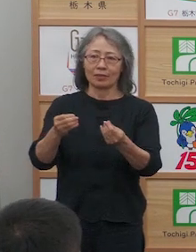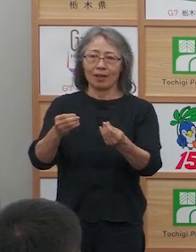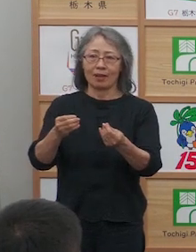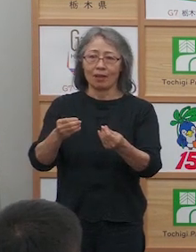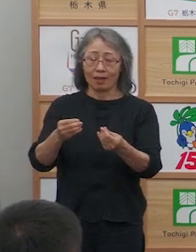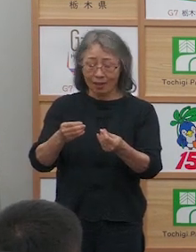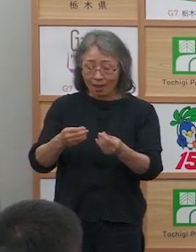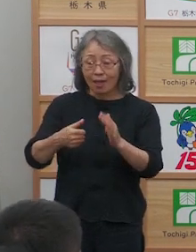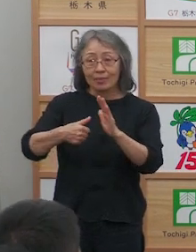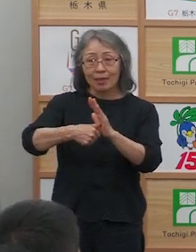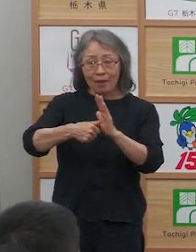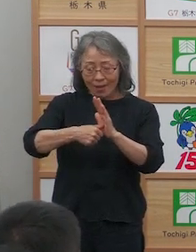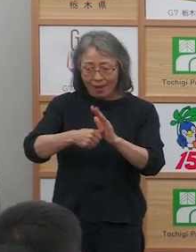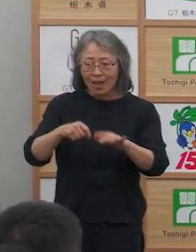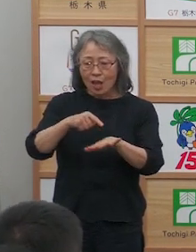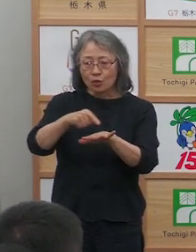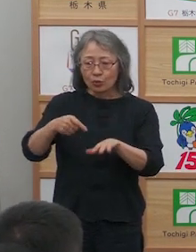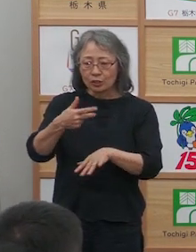称を